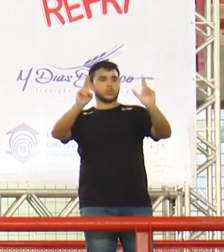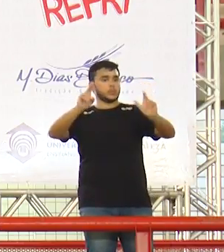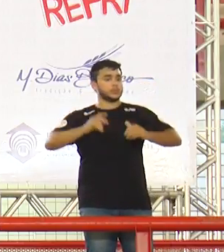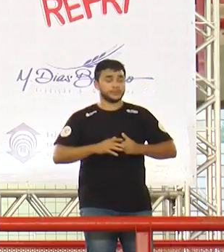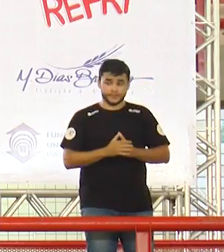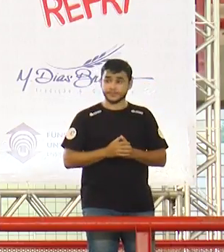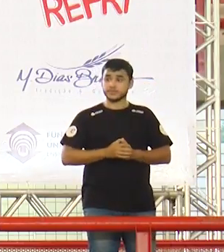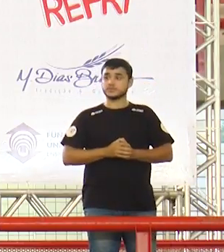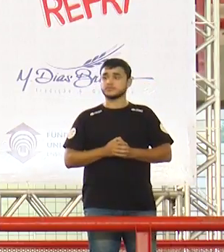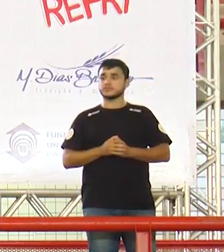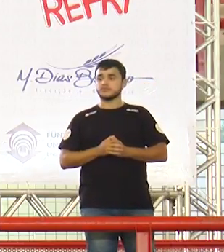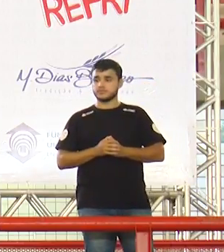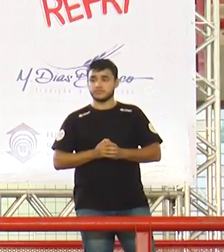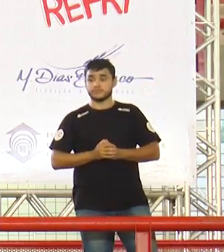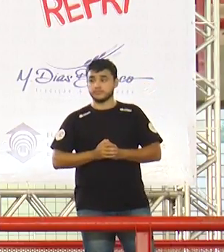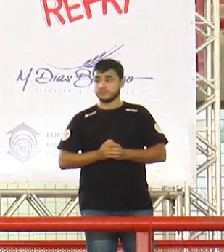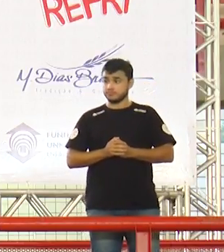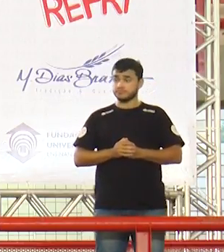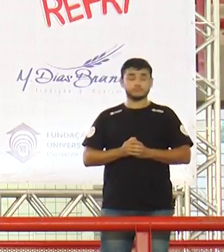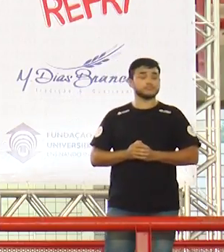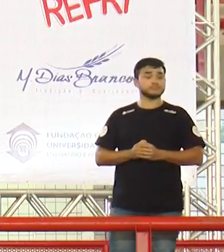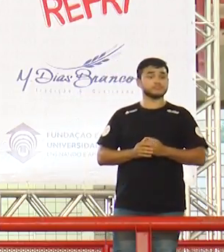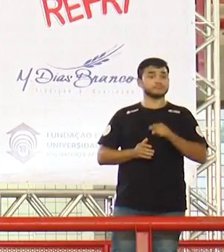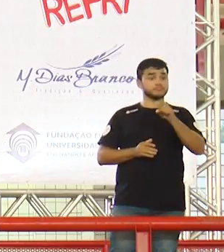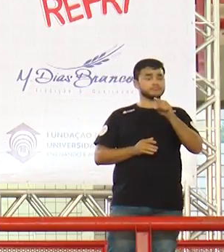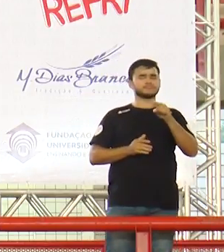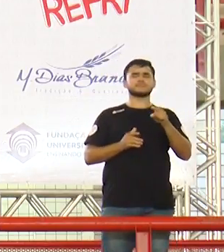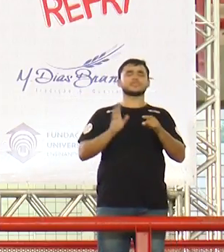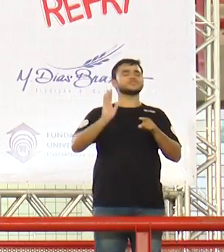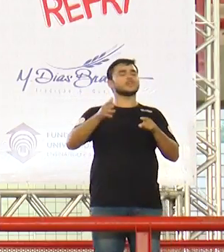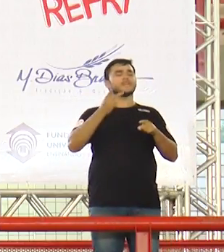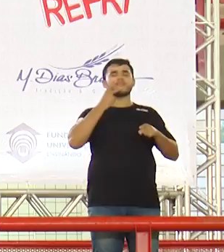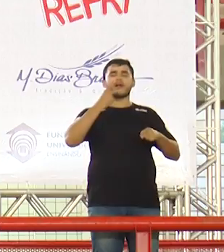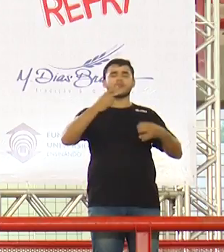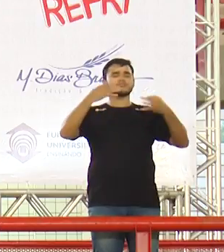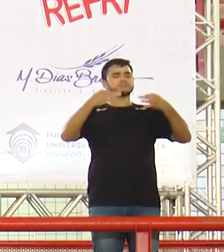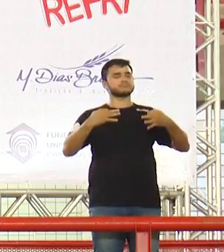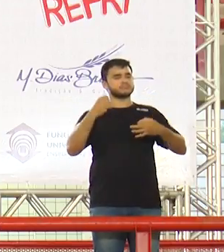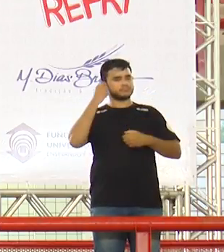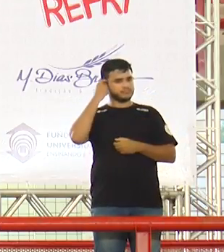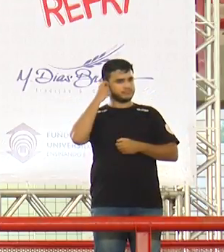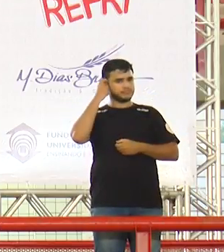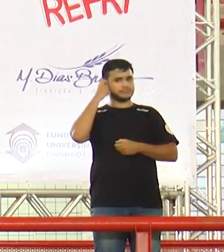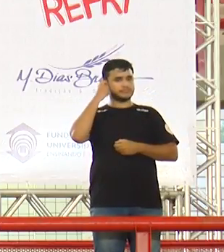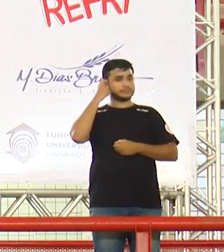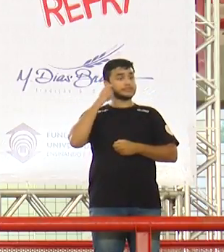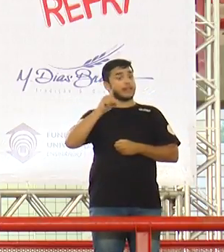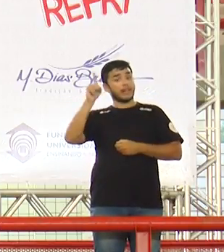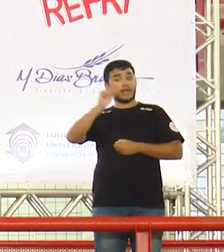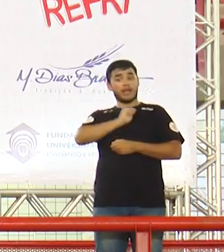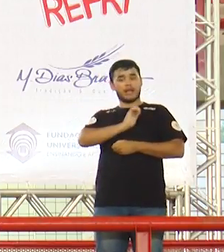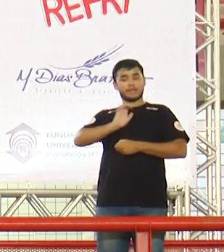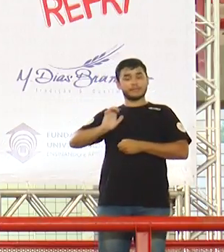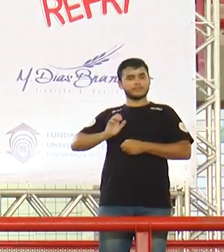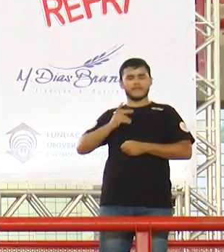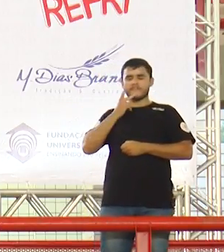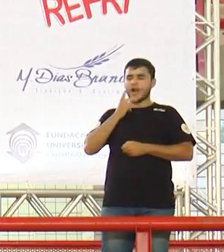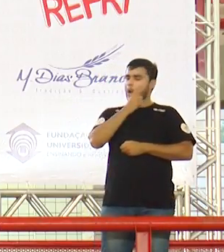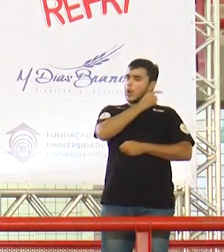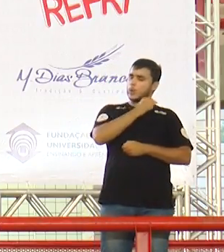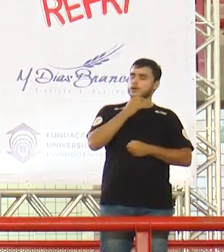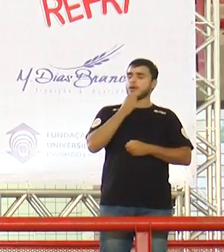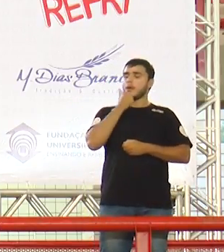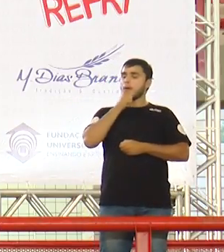parceiro. Impressiona teu parceiro. Chega falando para a mamãe, lá na Academia Enem,